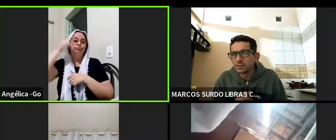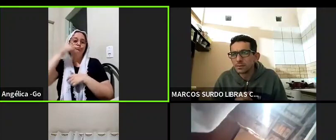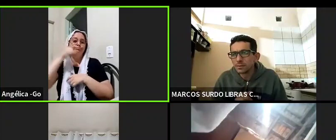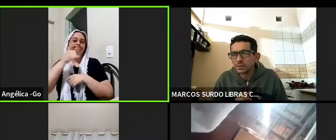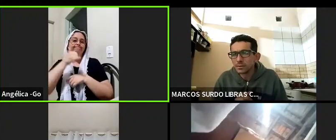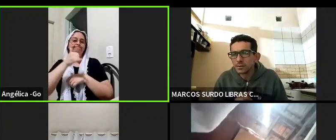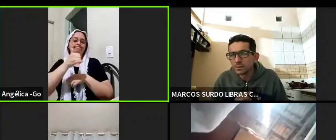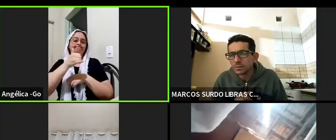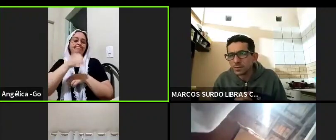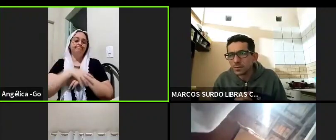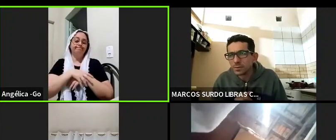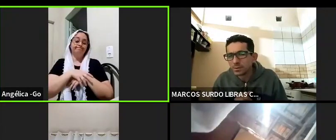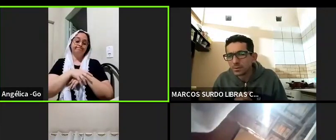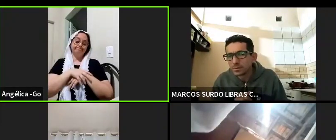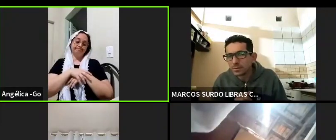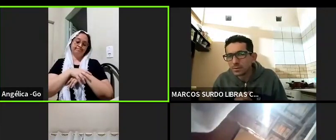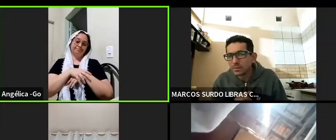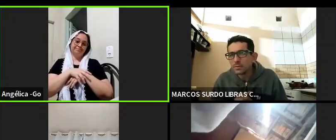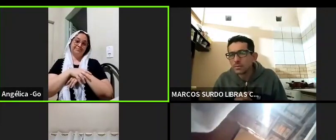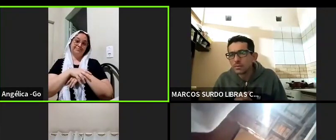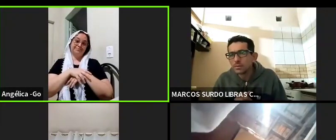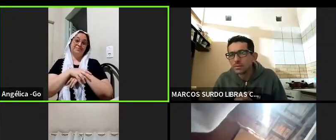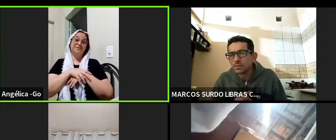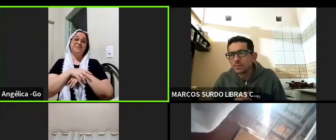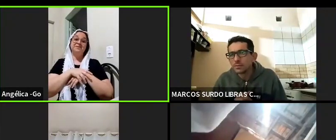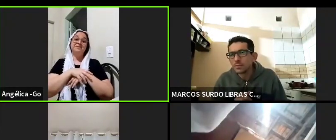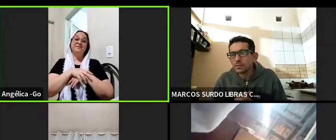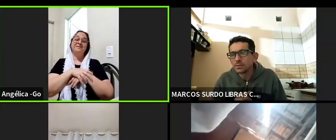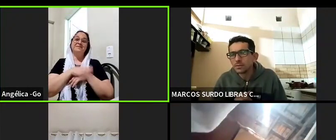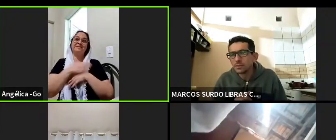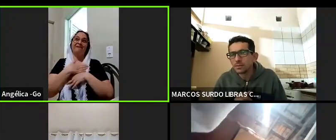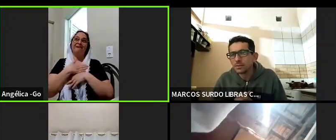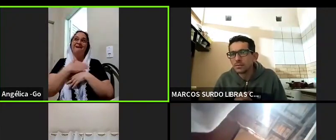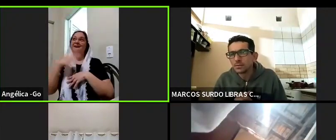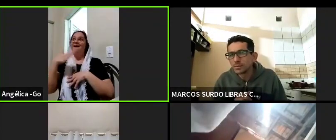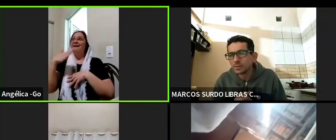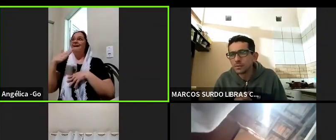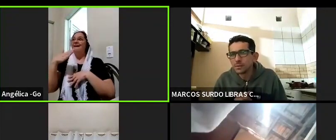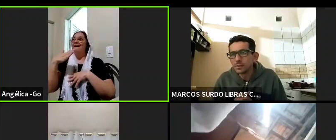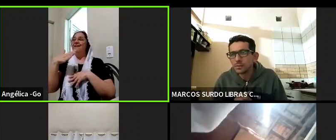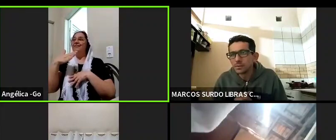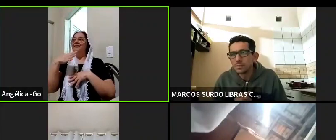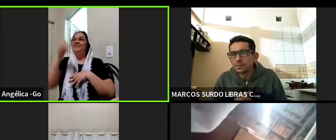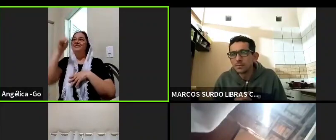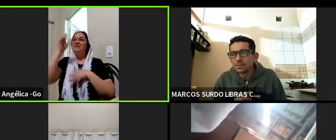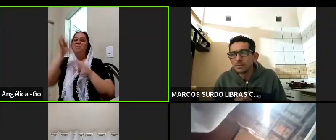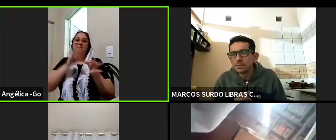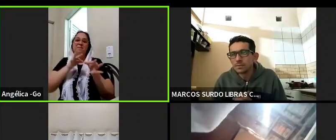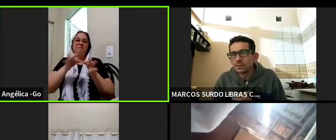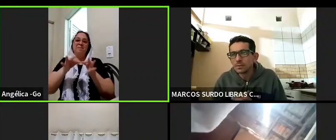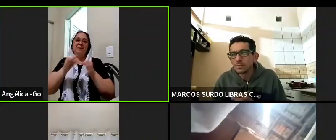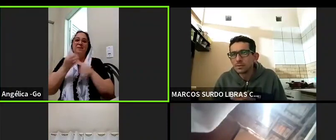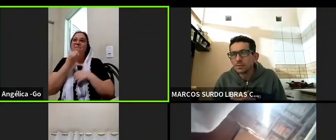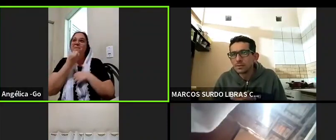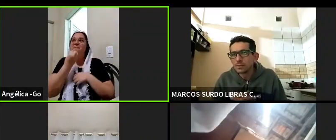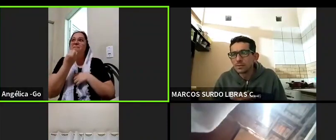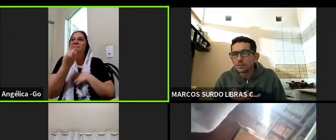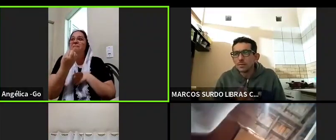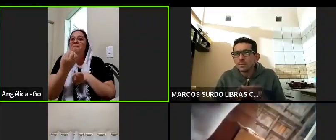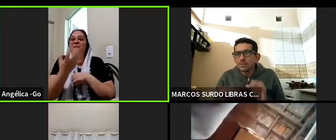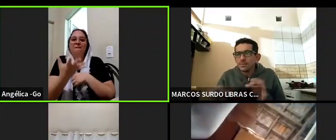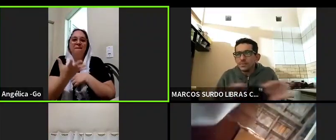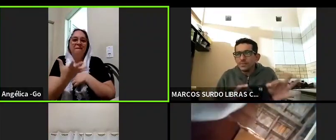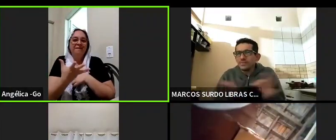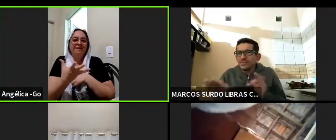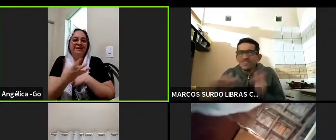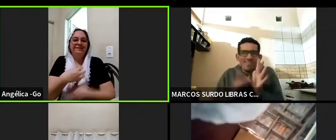você já vai ter surpresa boa. Glória a Deus. Você já vai sentir que Deus